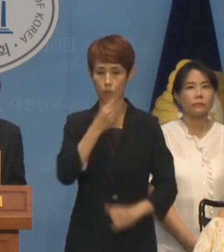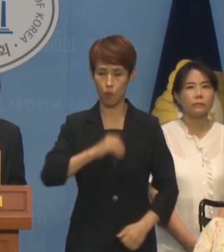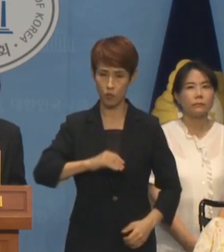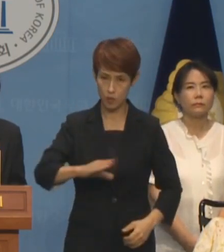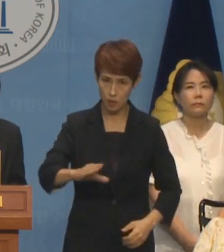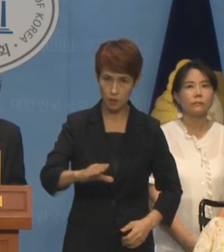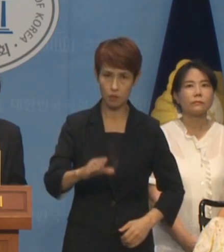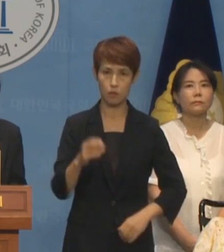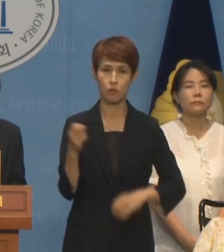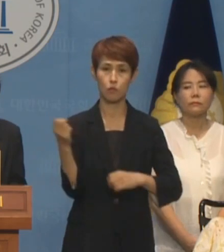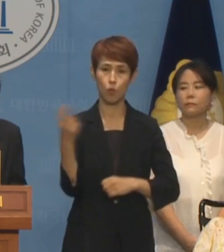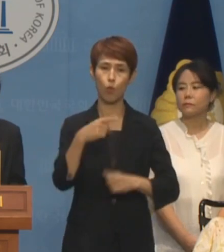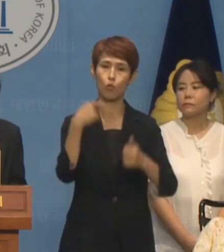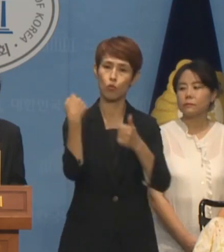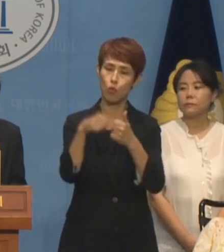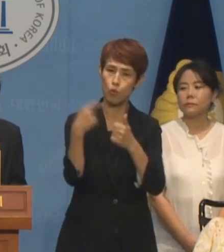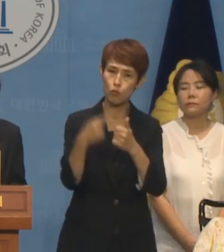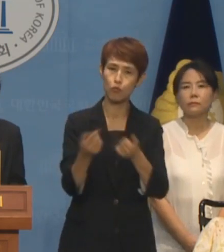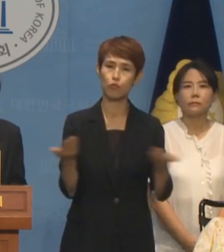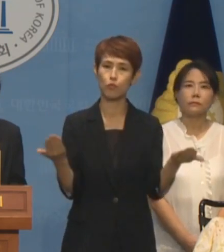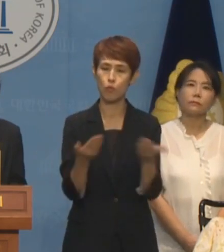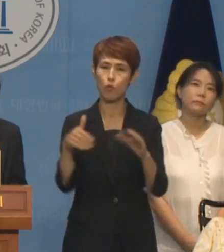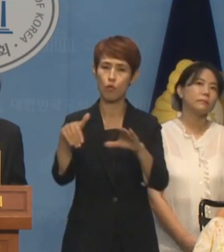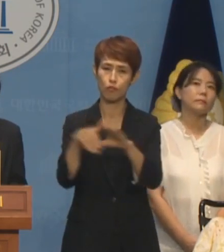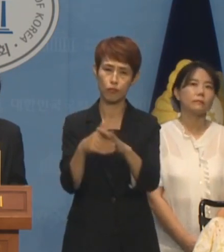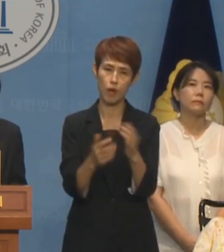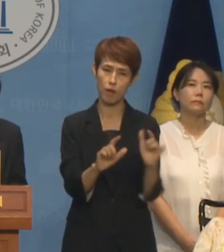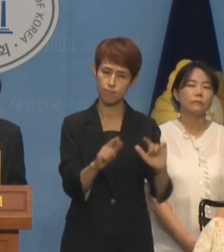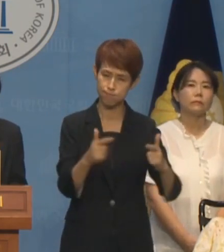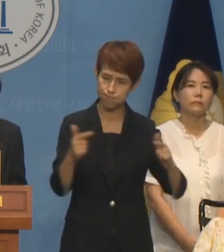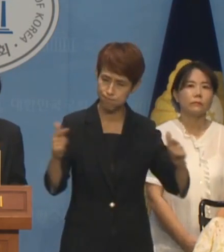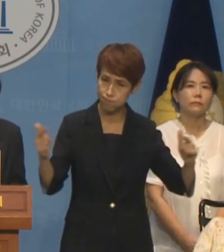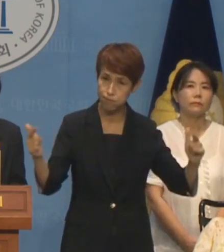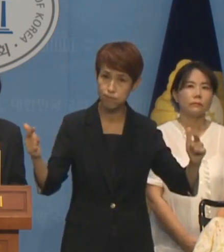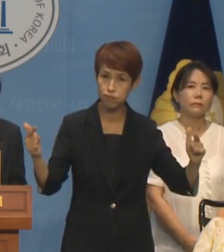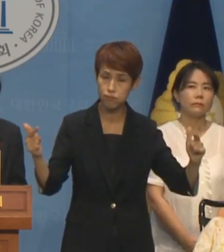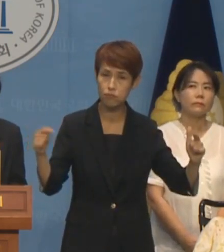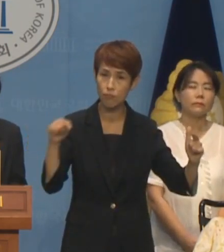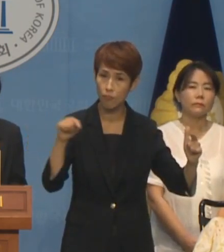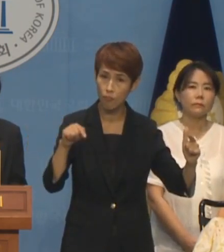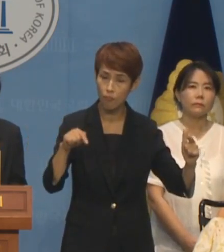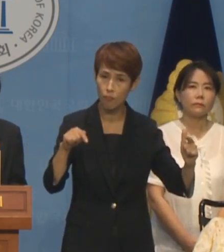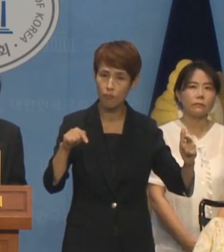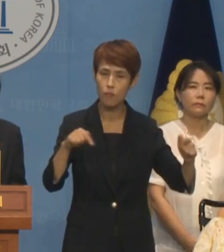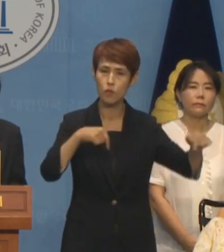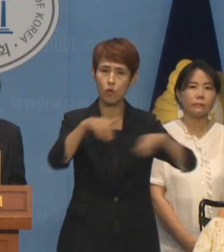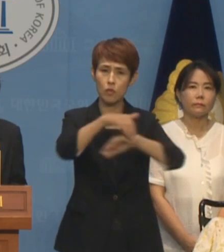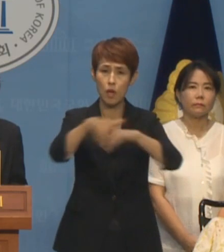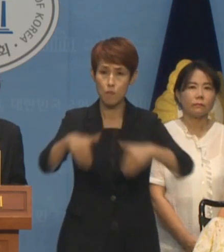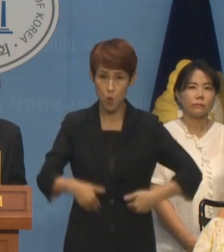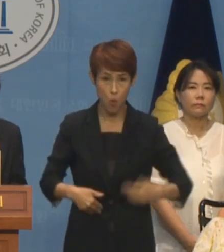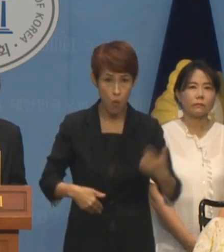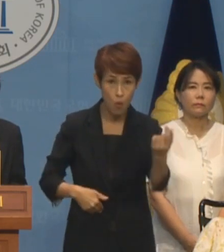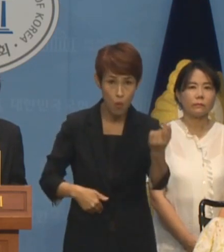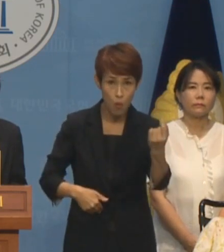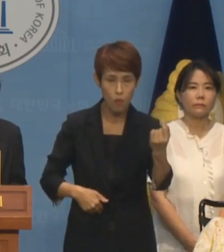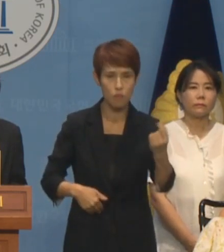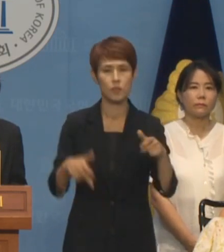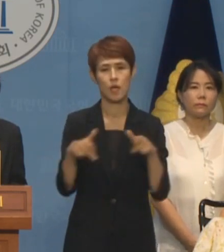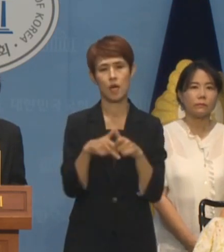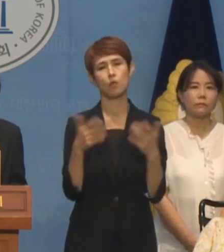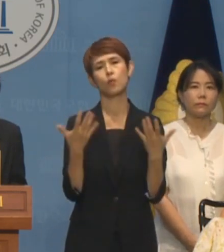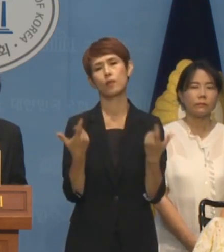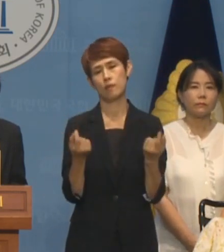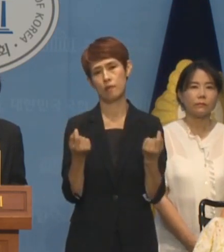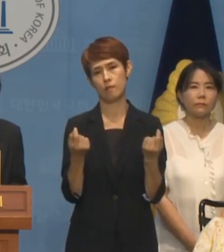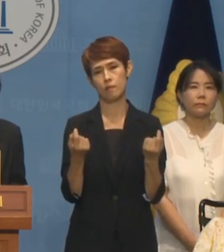아니라 교육, 노동, 문화 등 다양한 영역의 정책이 필요하듯 장애인